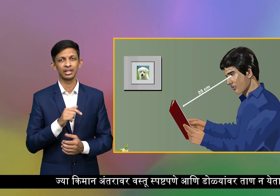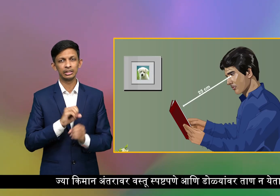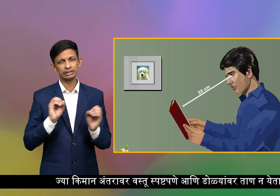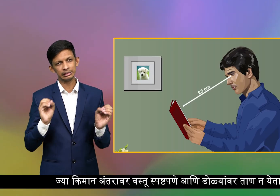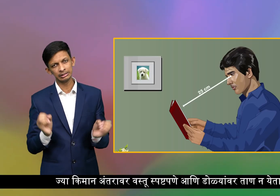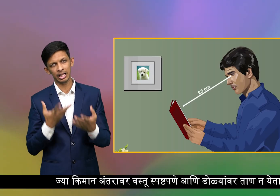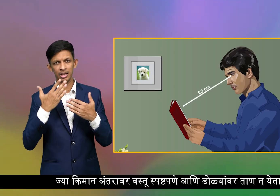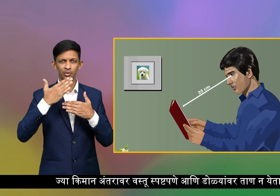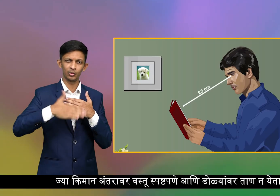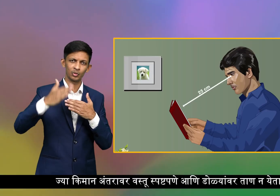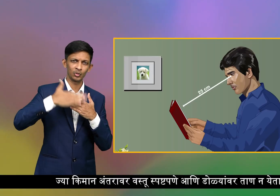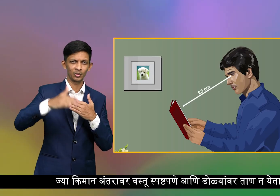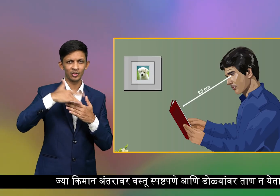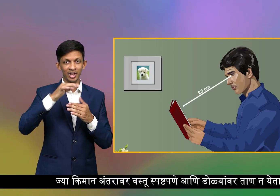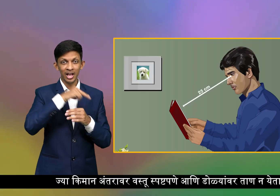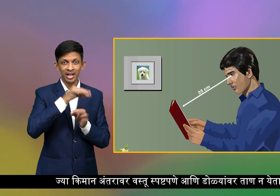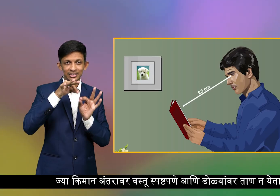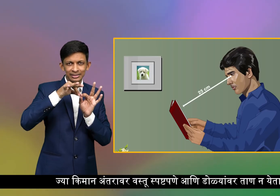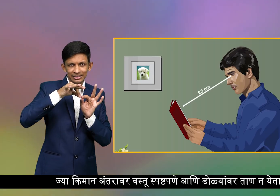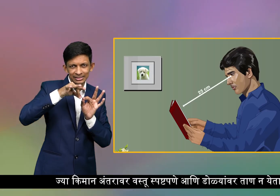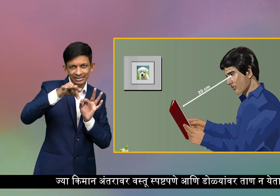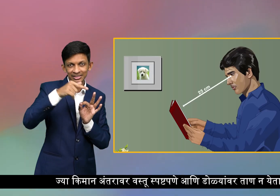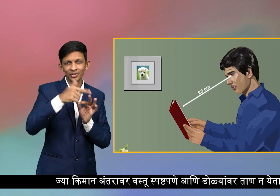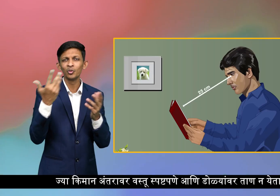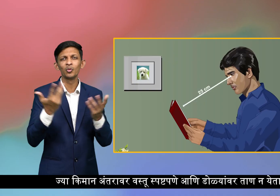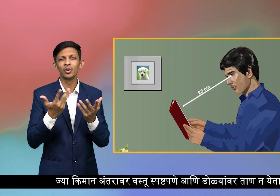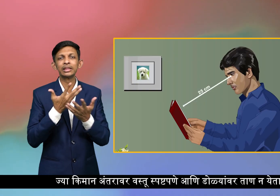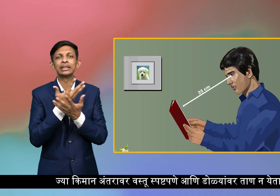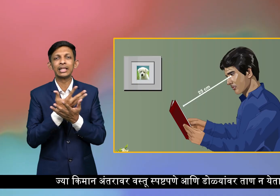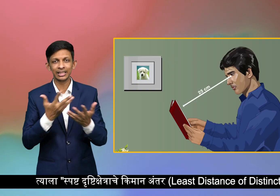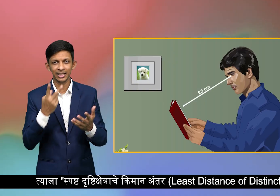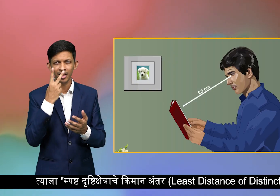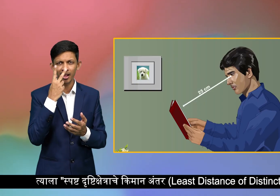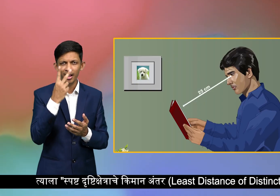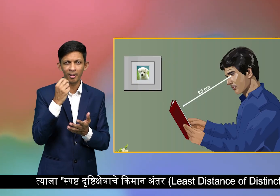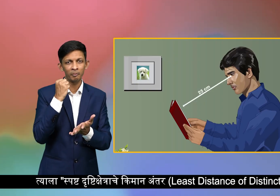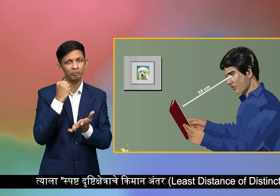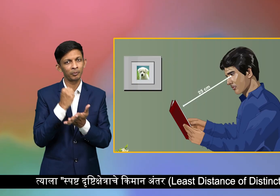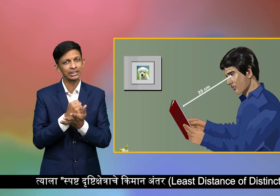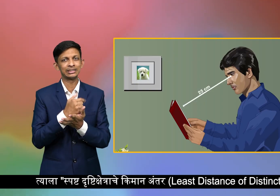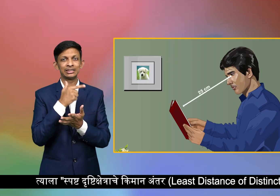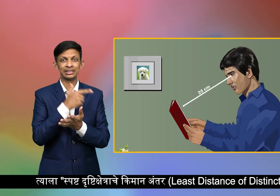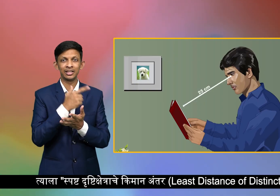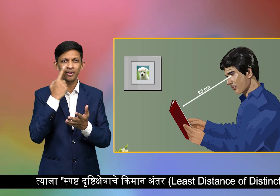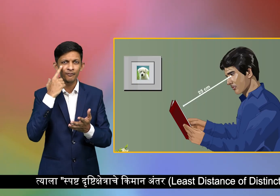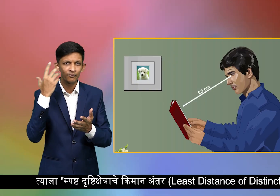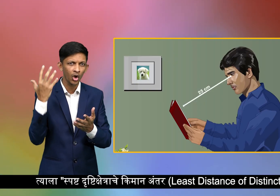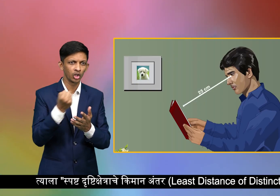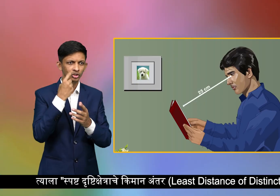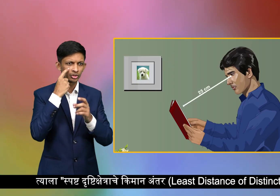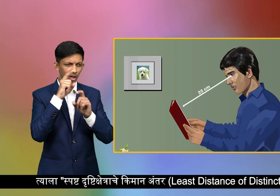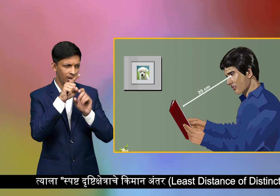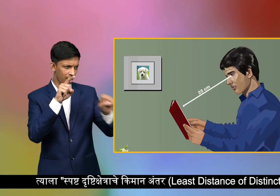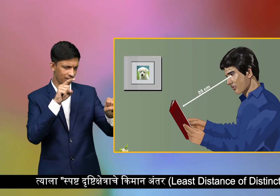ज्या किमान अंतरावर वस्तू स्पष्टपणे आणि डोळ्यांवर ताण न येता पाहता येतात त्याला स्पष्ट दृष्टिक्षेत्राचे